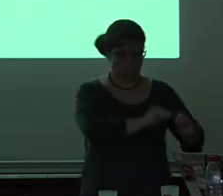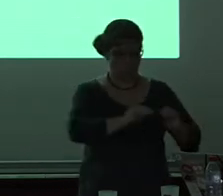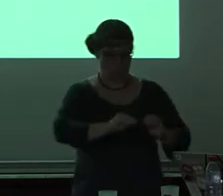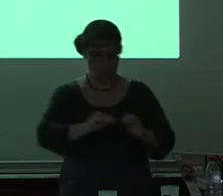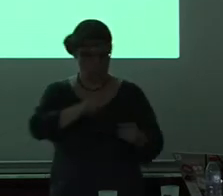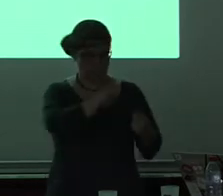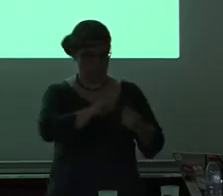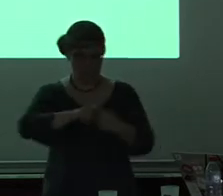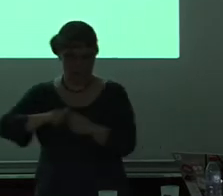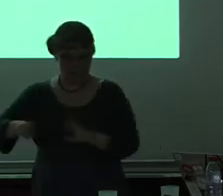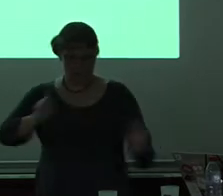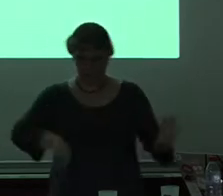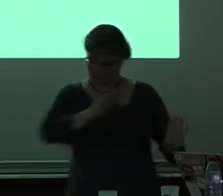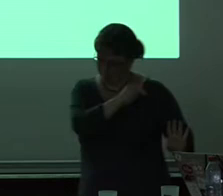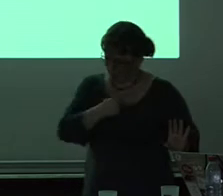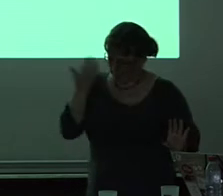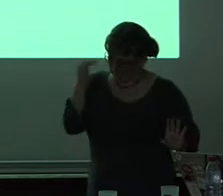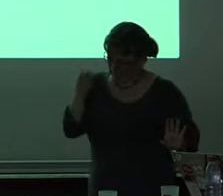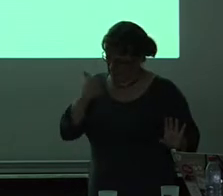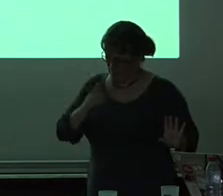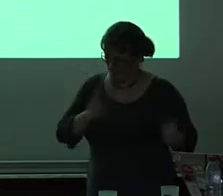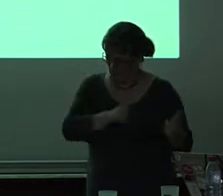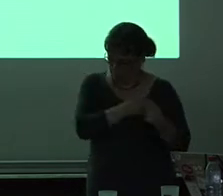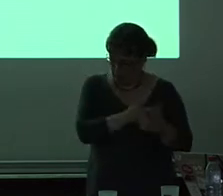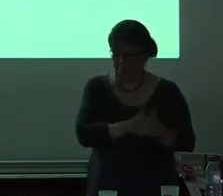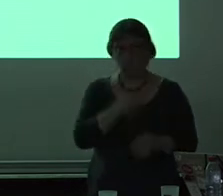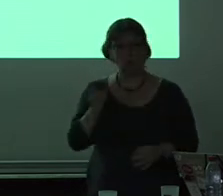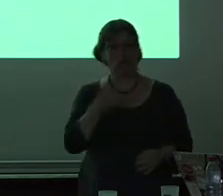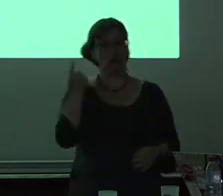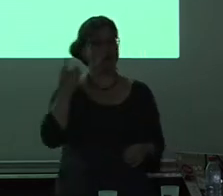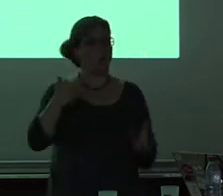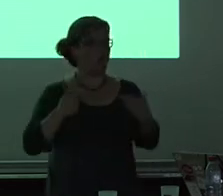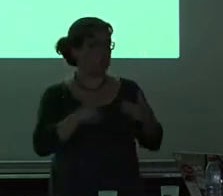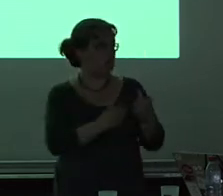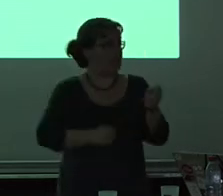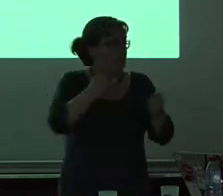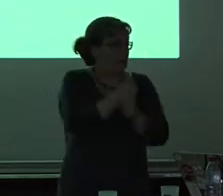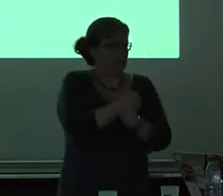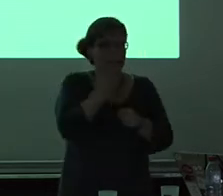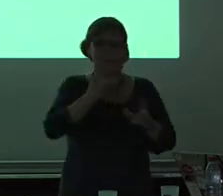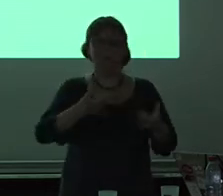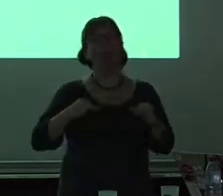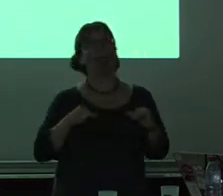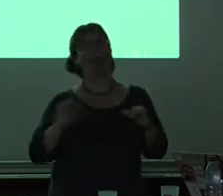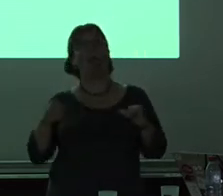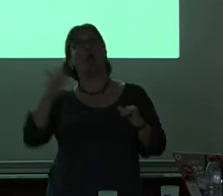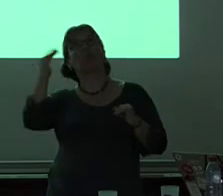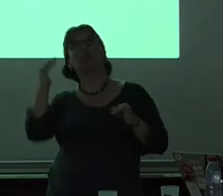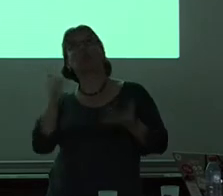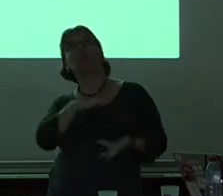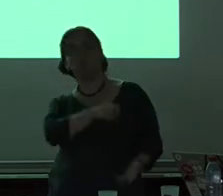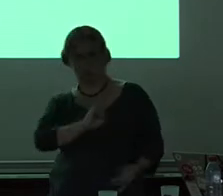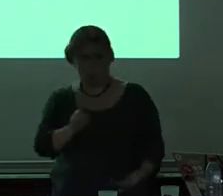rapide. Donc pour chacun de ces cours, j'ai dû créer. Donc j'ai été dans une posture active parce que je n'ai pas transmis uniquement des